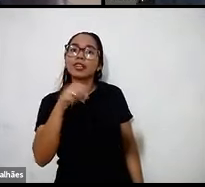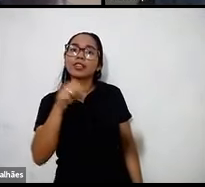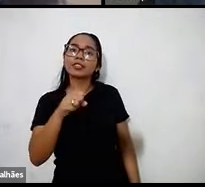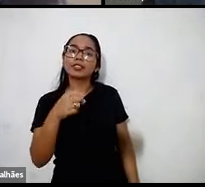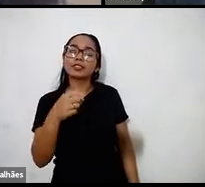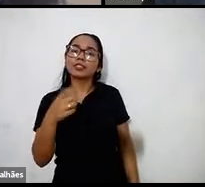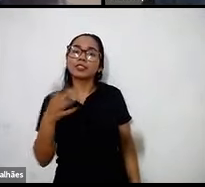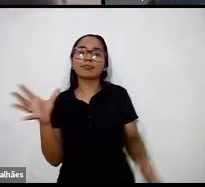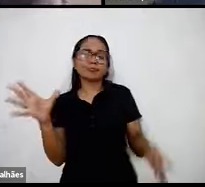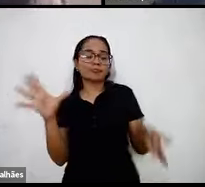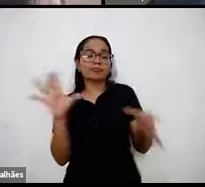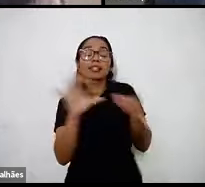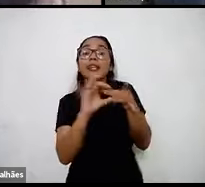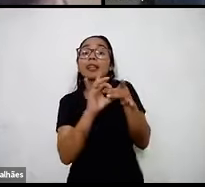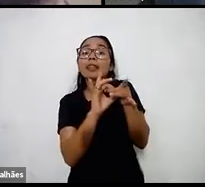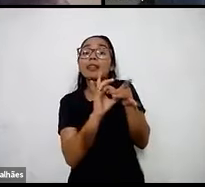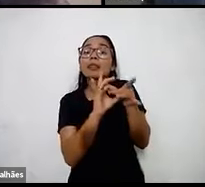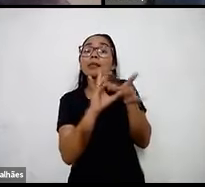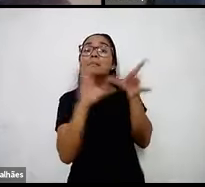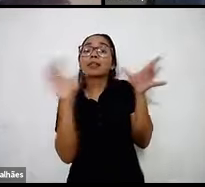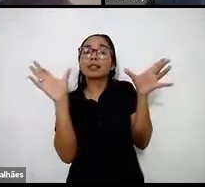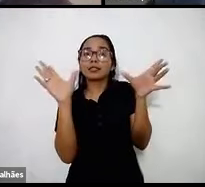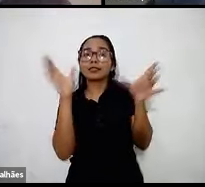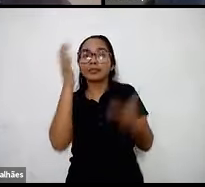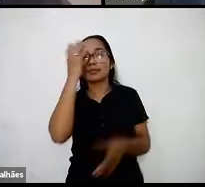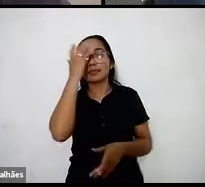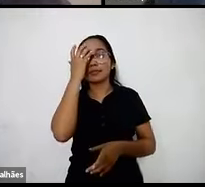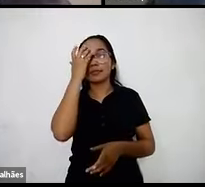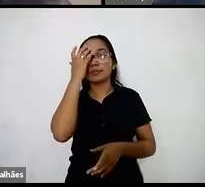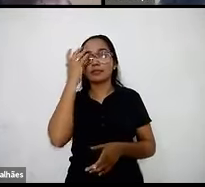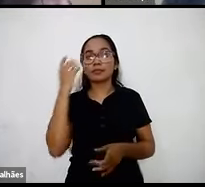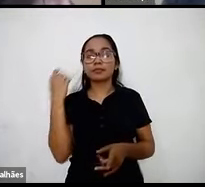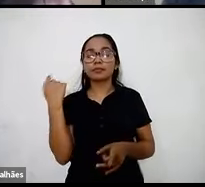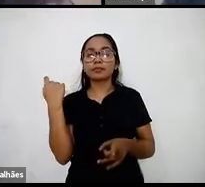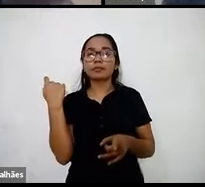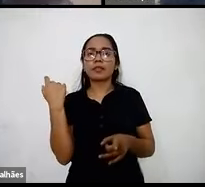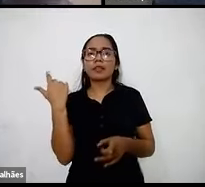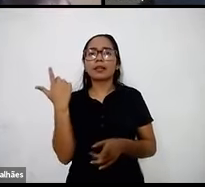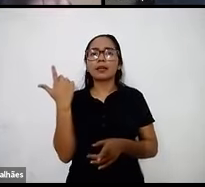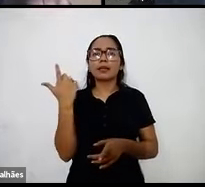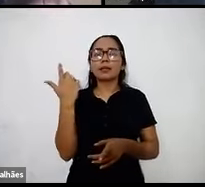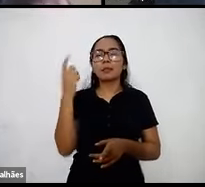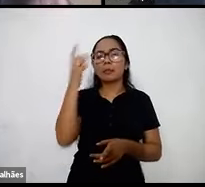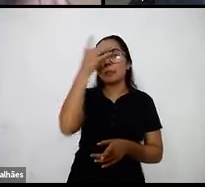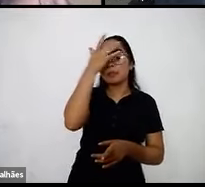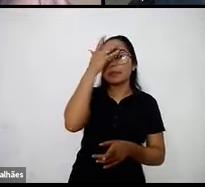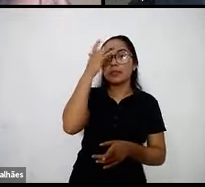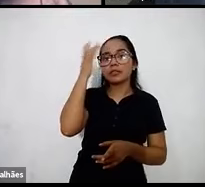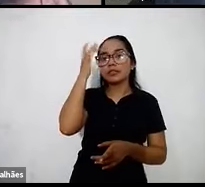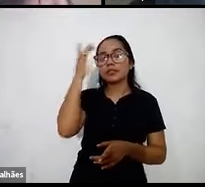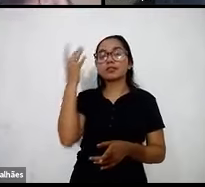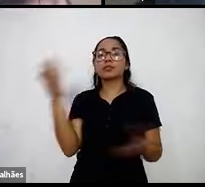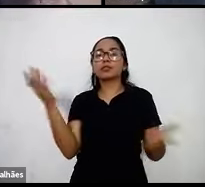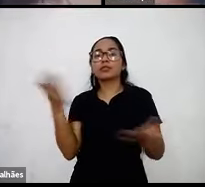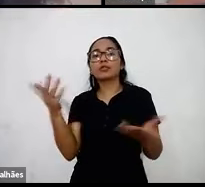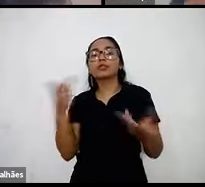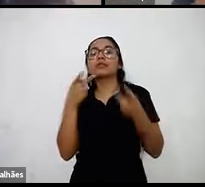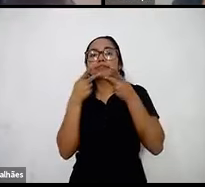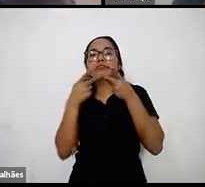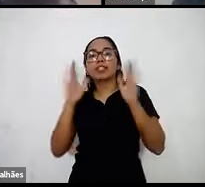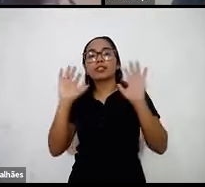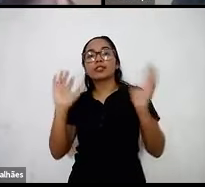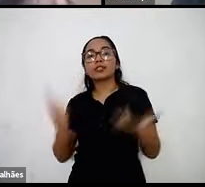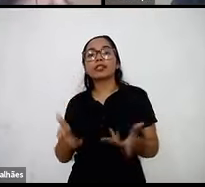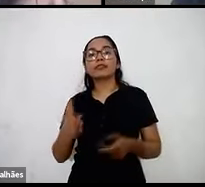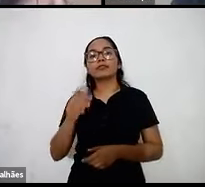democrática da reforma sanitária. Você vê, quem falou aqui hoje? Esther, Bob, Ramon, o Rafael,